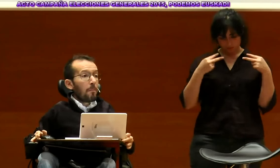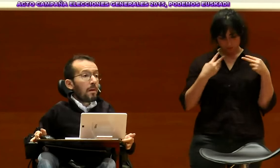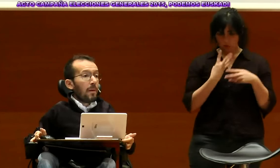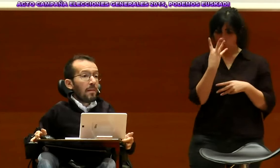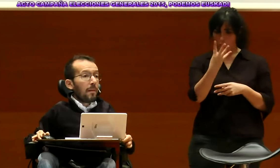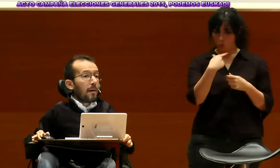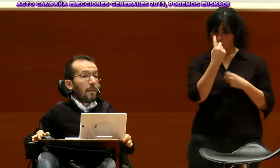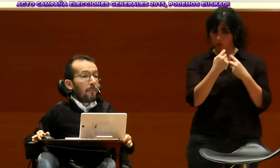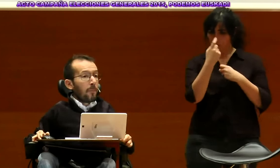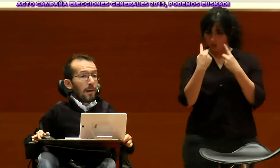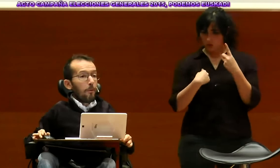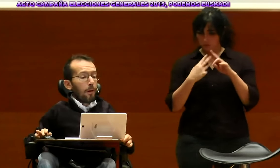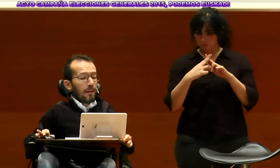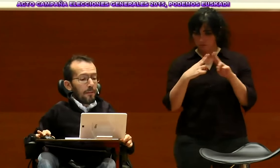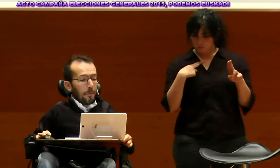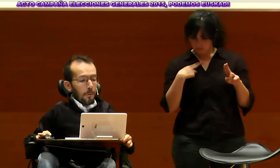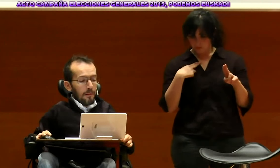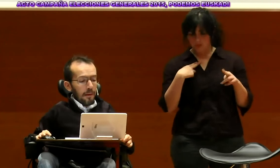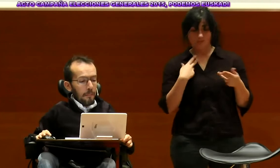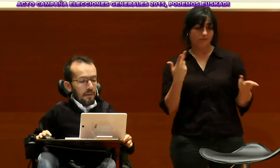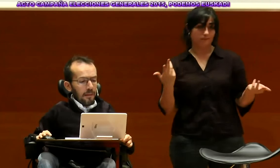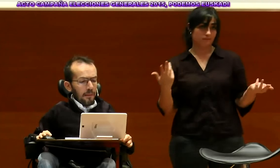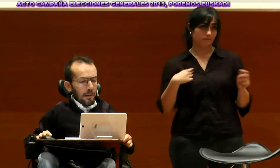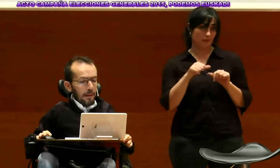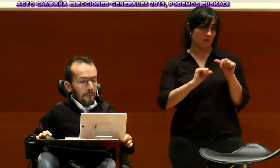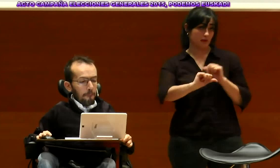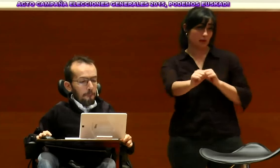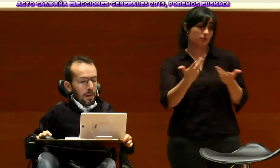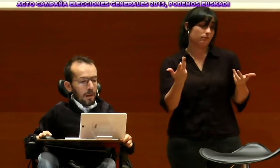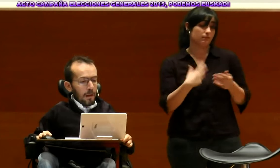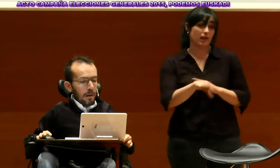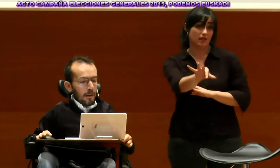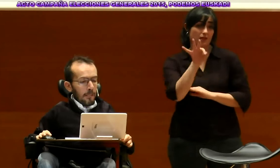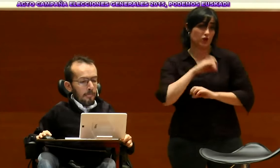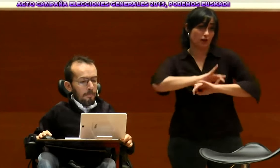mismo y a partir de ahí creo que la decisión está bastante clara.